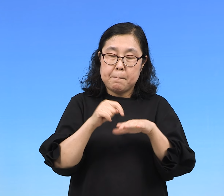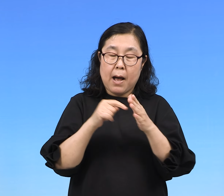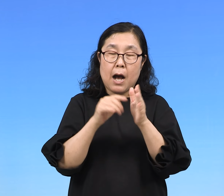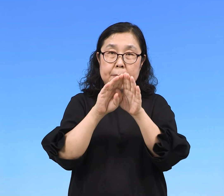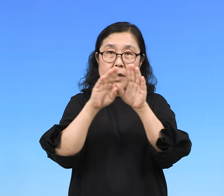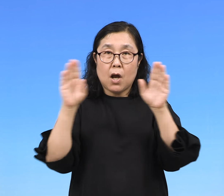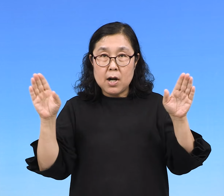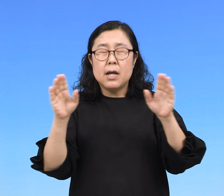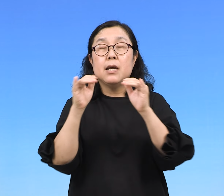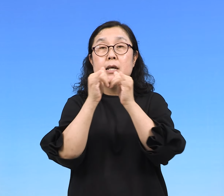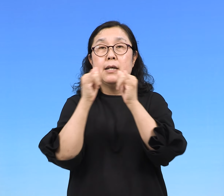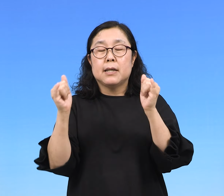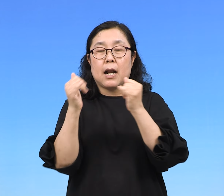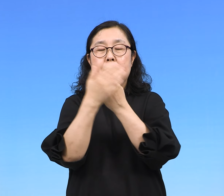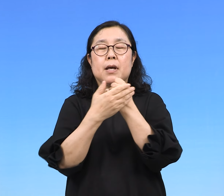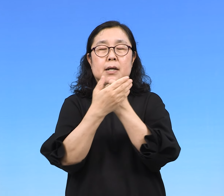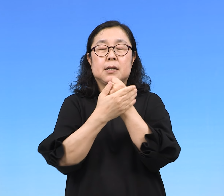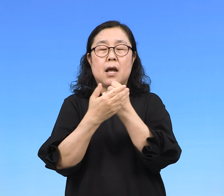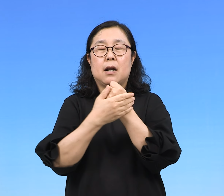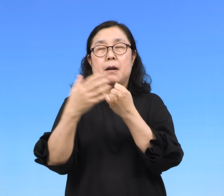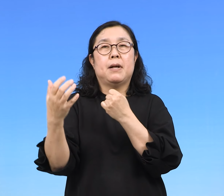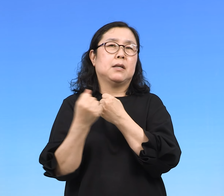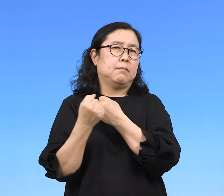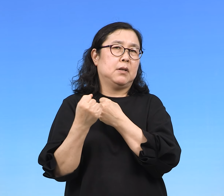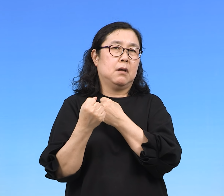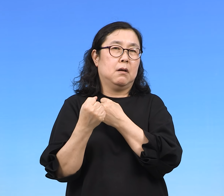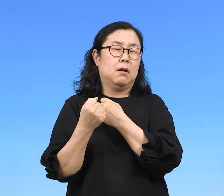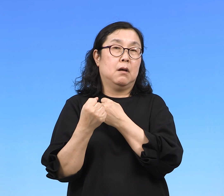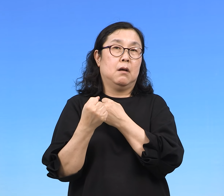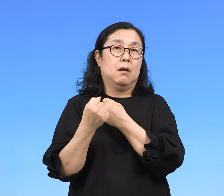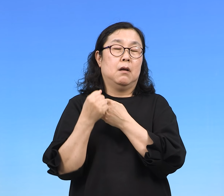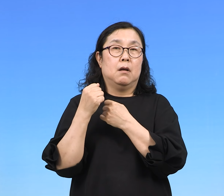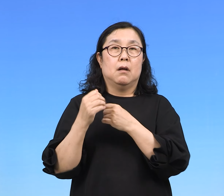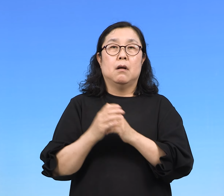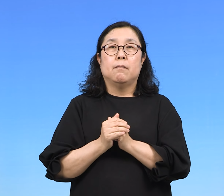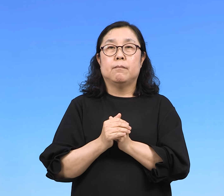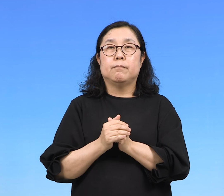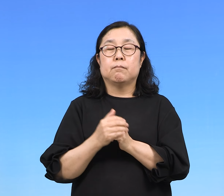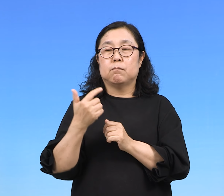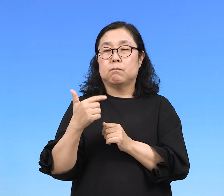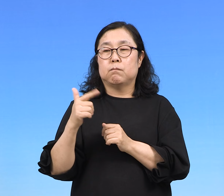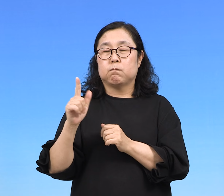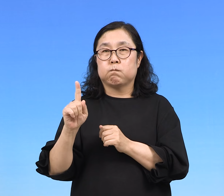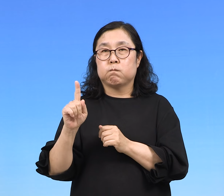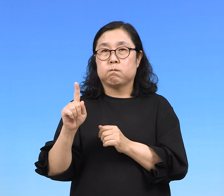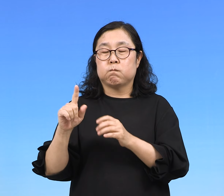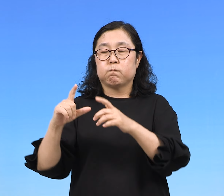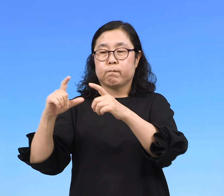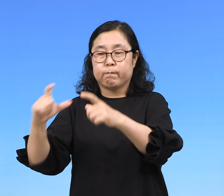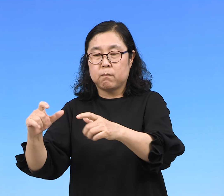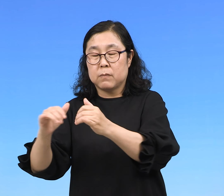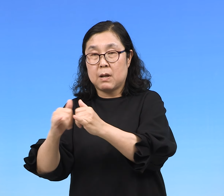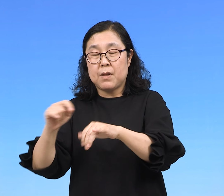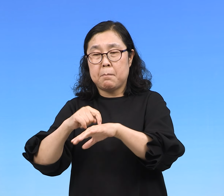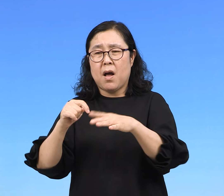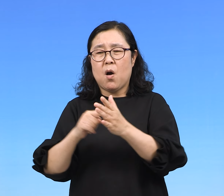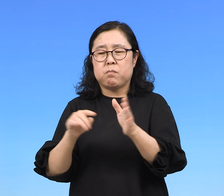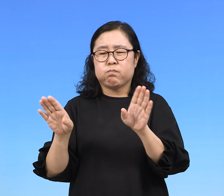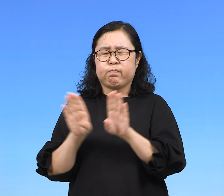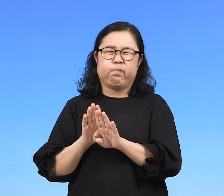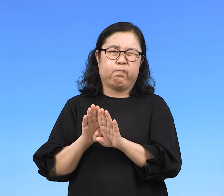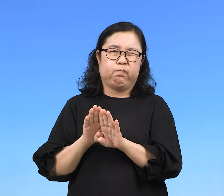사람이에요. 마음이 트인 사람이 은혜도 잘 받는 겁니다. 지금 본문의 나사렛 사람들 마음이 좁아 터지니까,